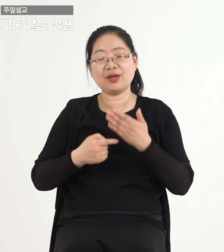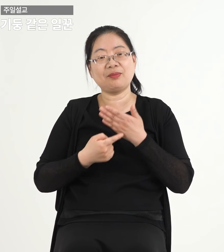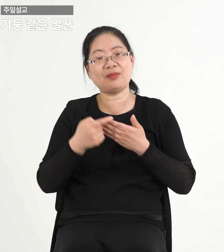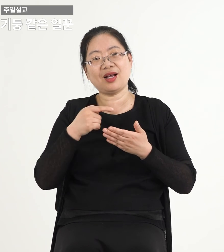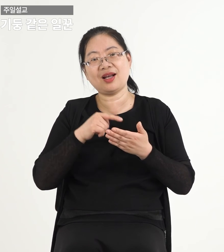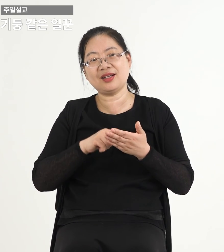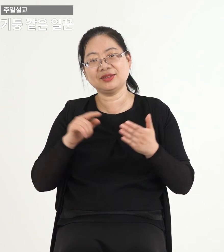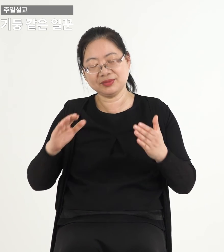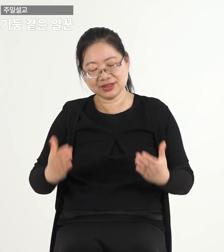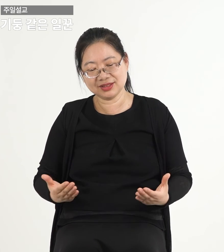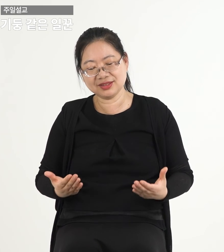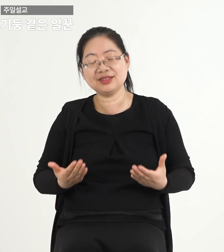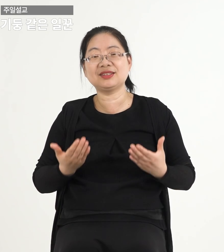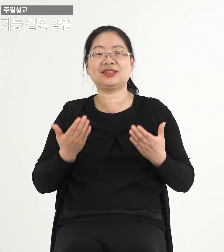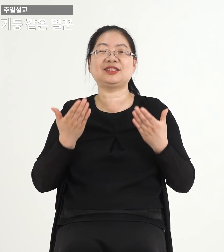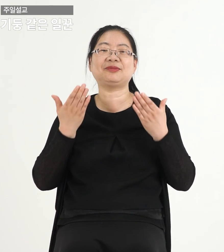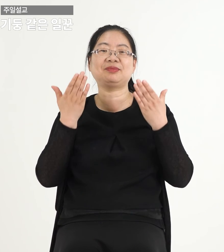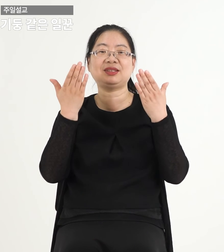겸손히 내 마음